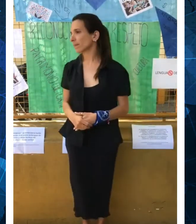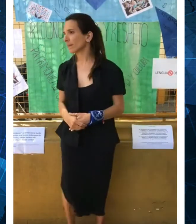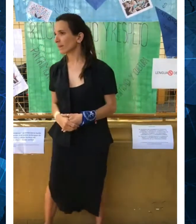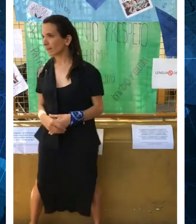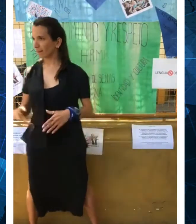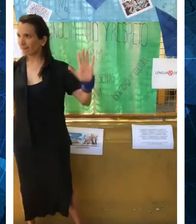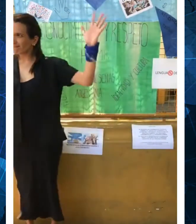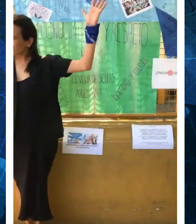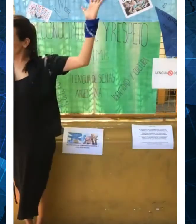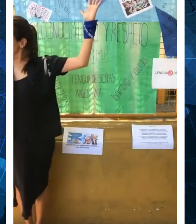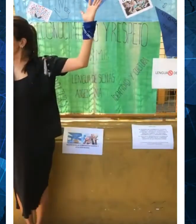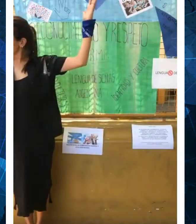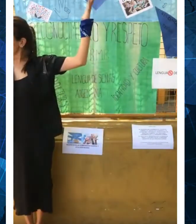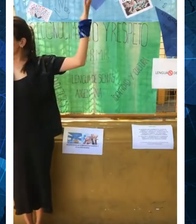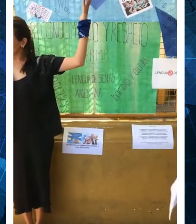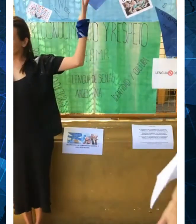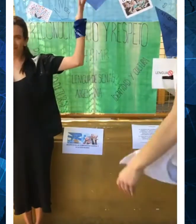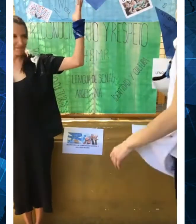Muchas gracias.